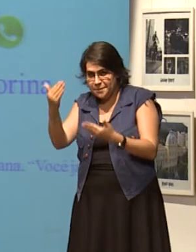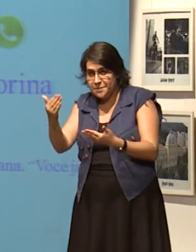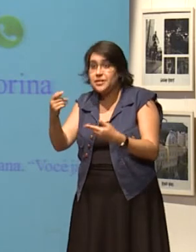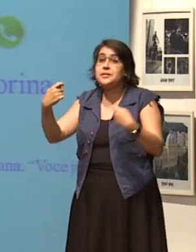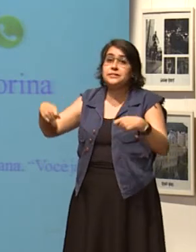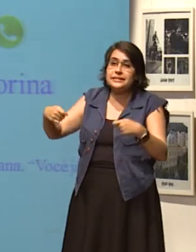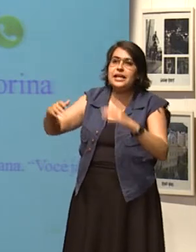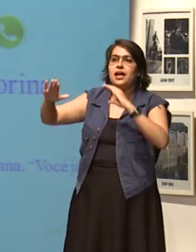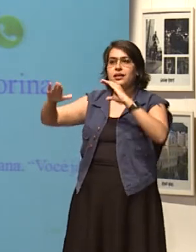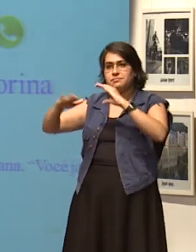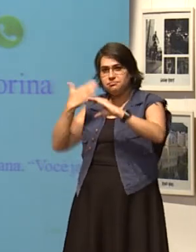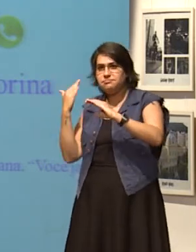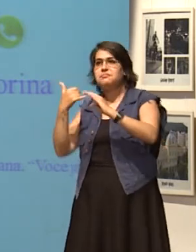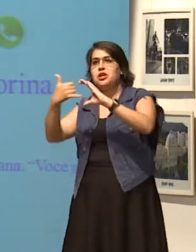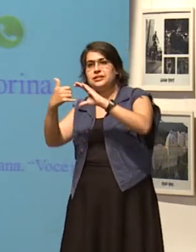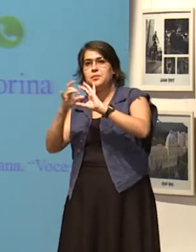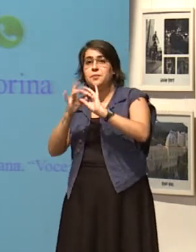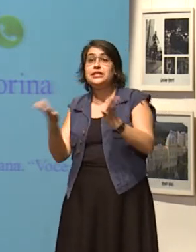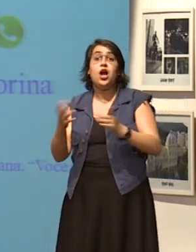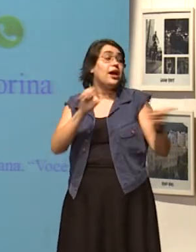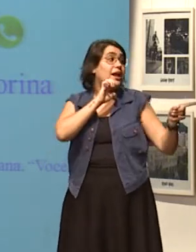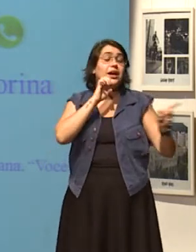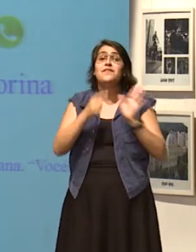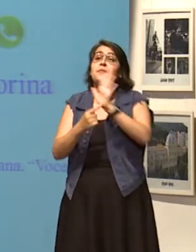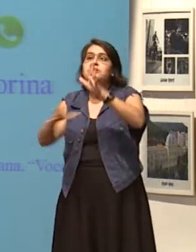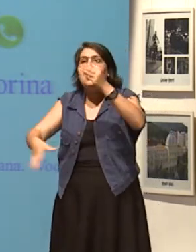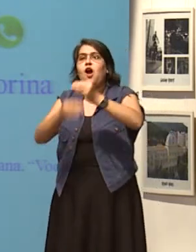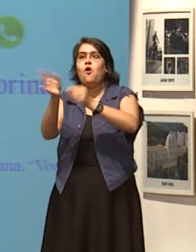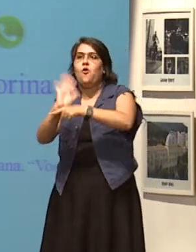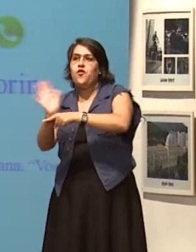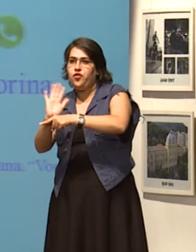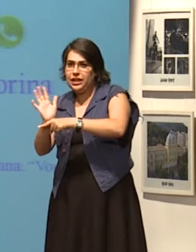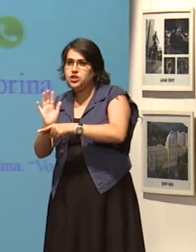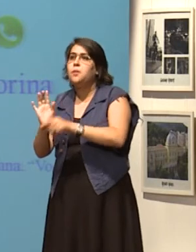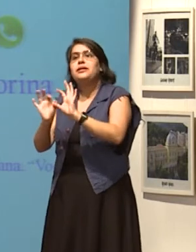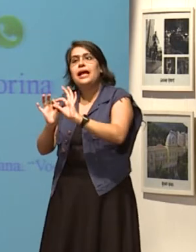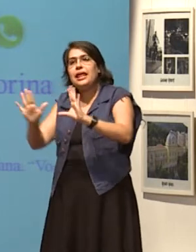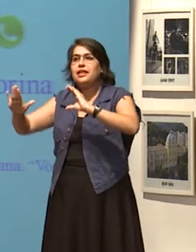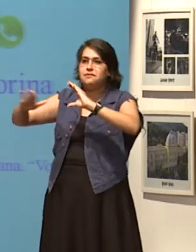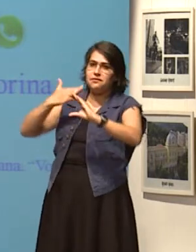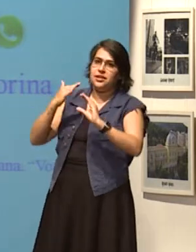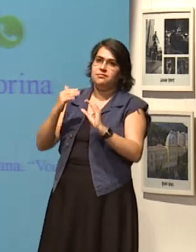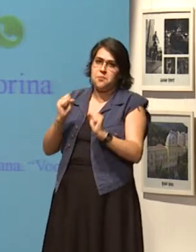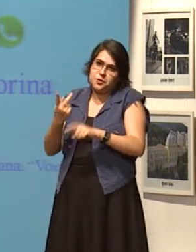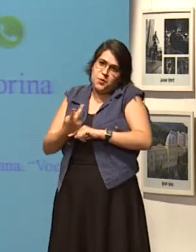obrigada. Precisando de alguma questão, podem me acessar pelo WhatsApp, e-mail. A Elaine